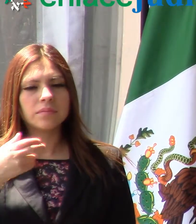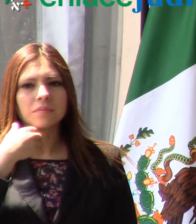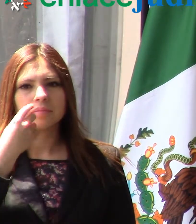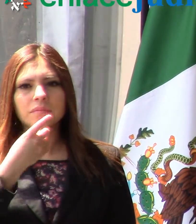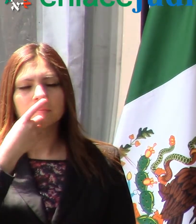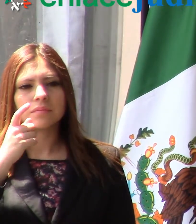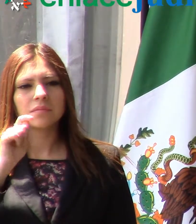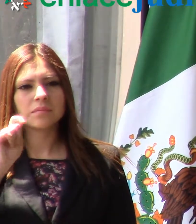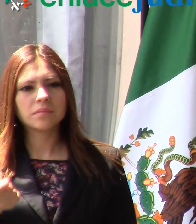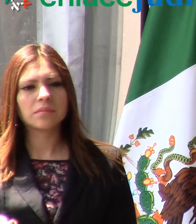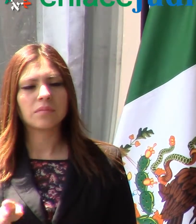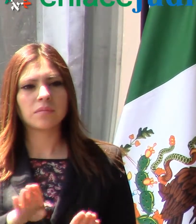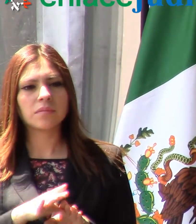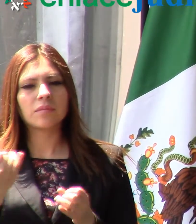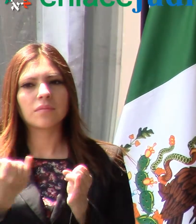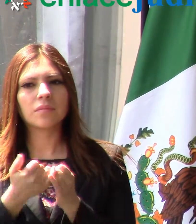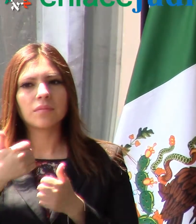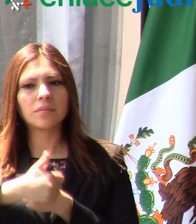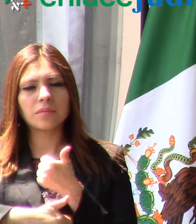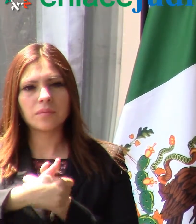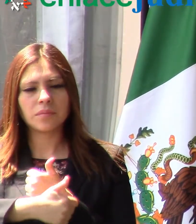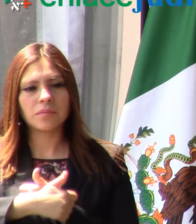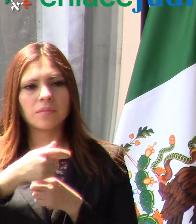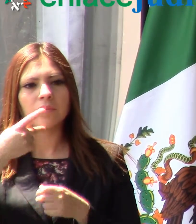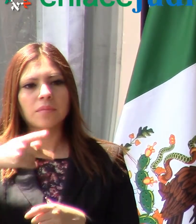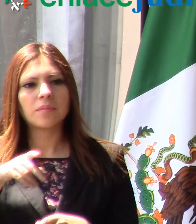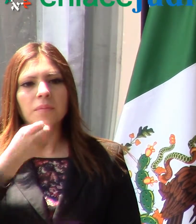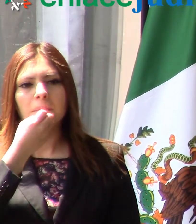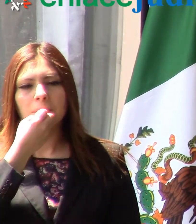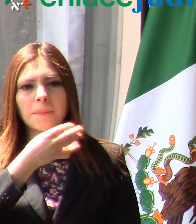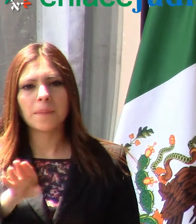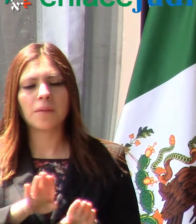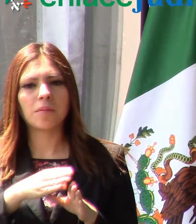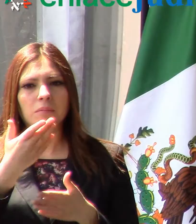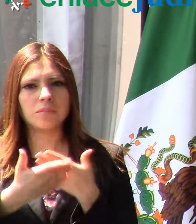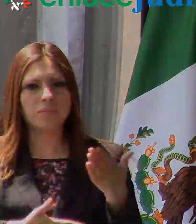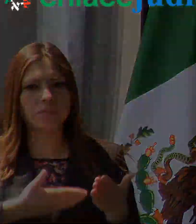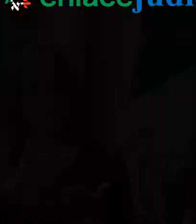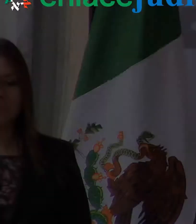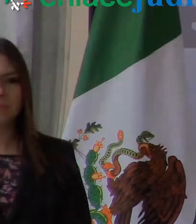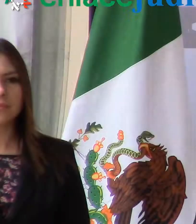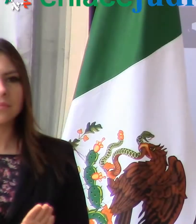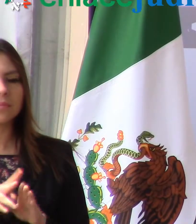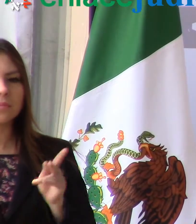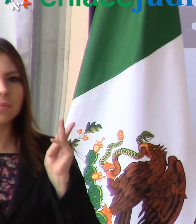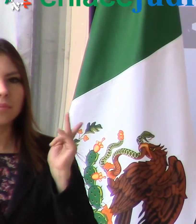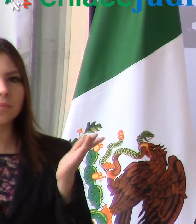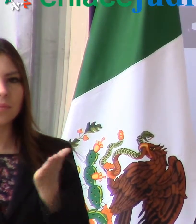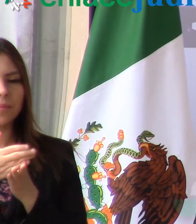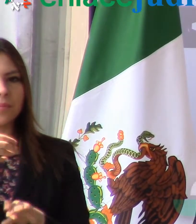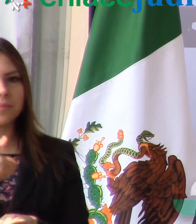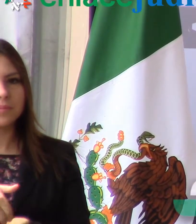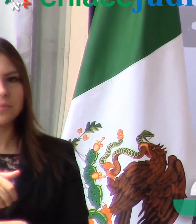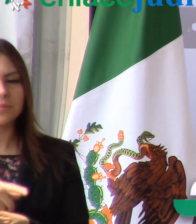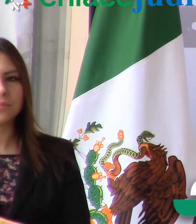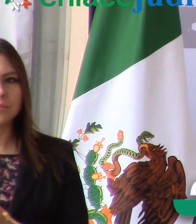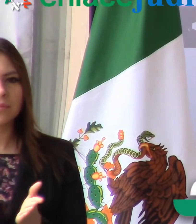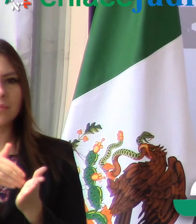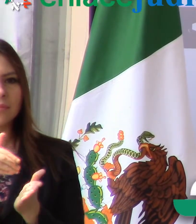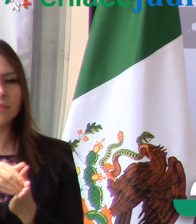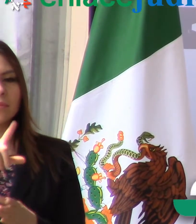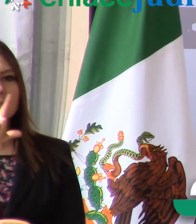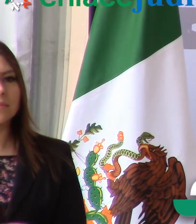representa una ventaja competitiva dentro de su extraordinaria propuesta cultural. La visitante número 1 millón